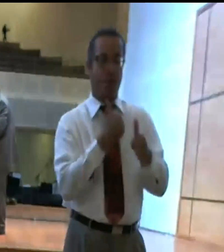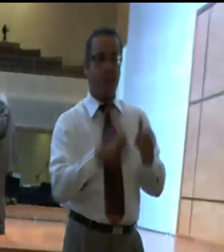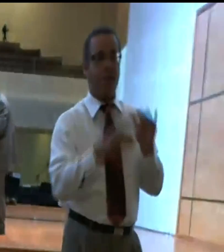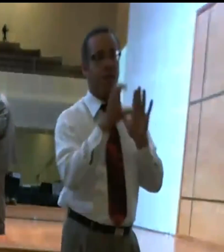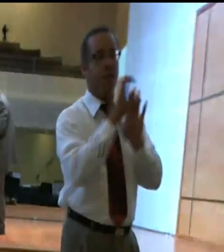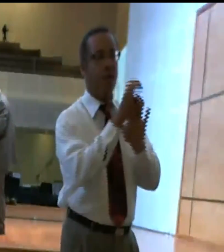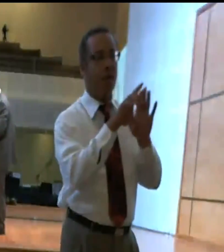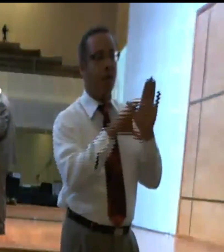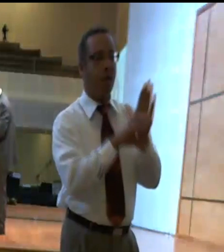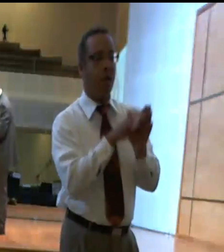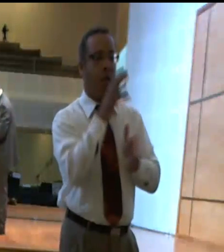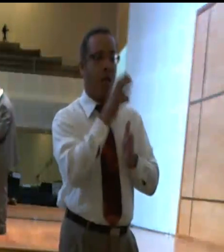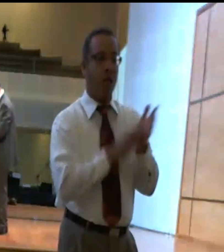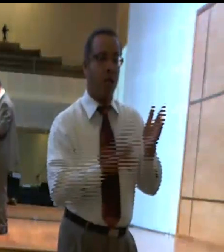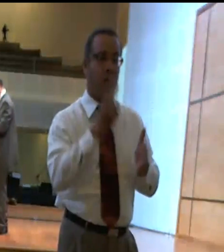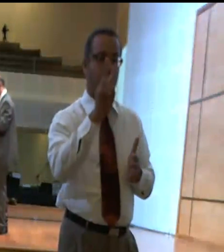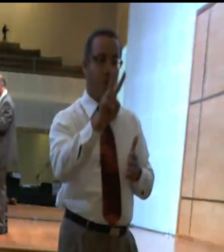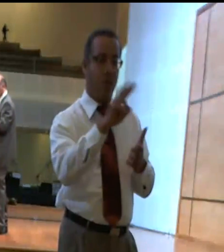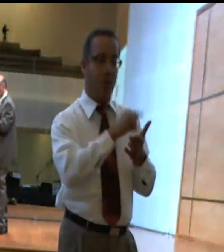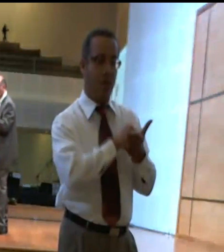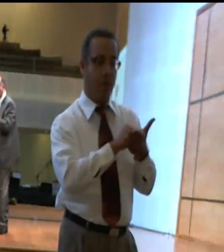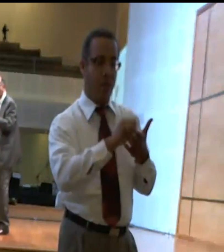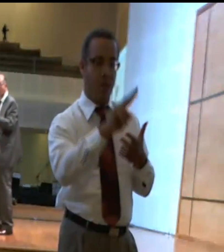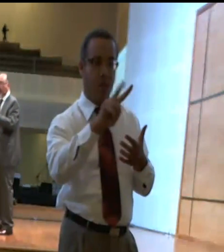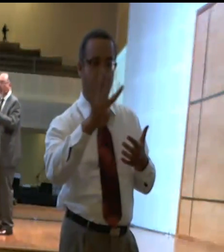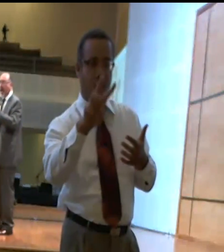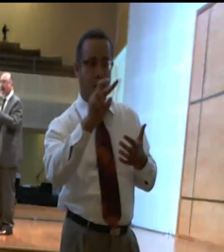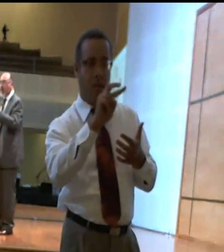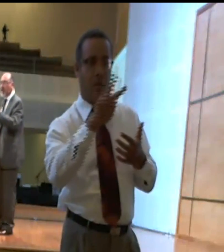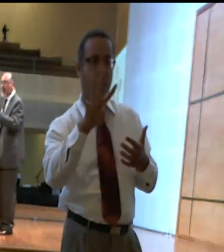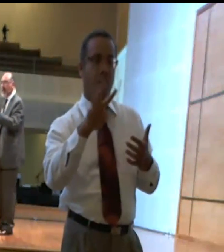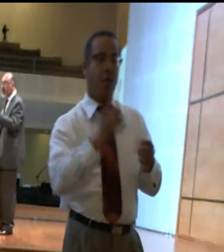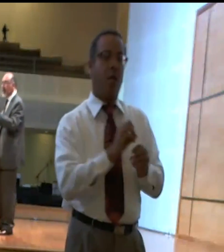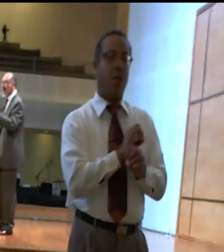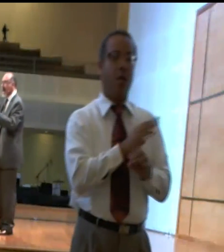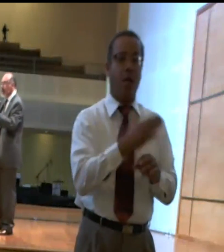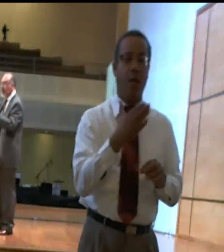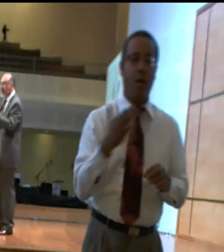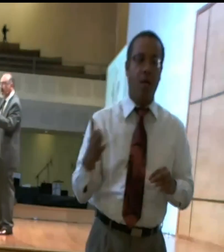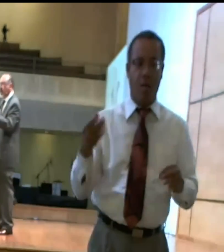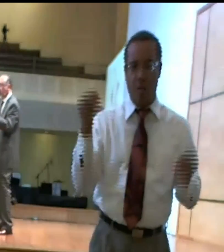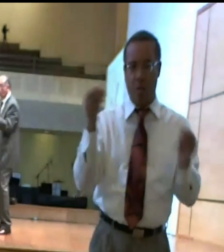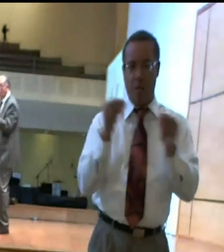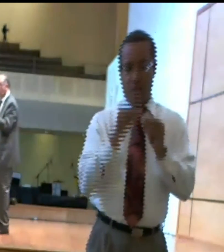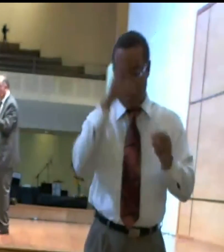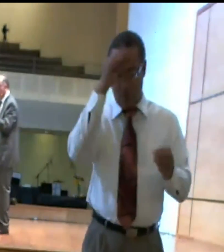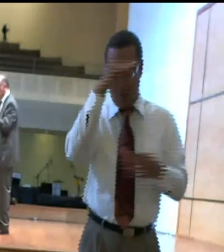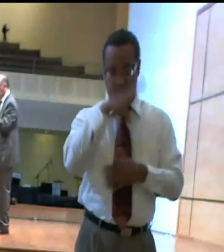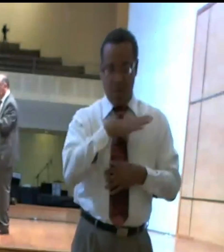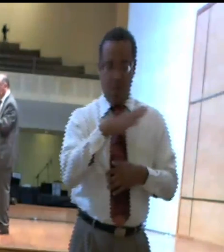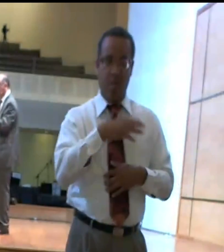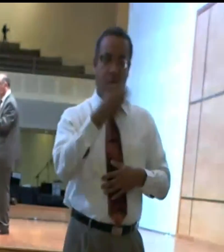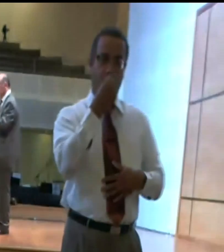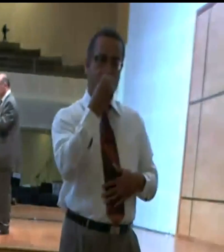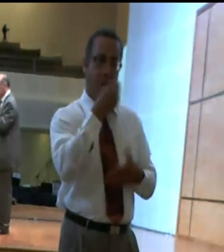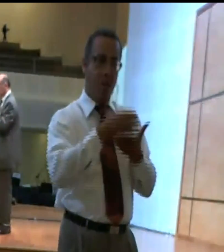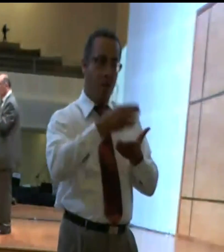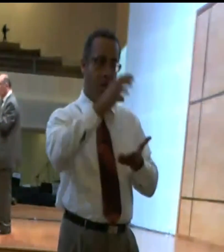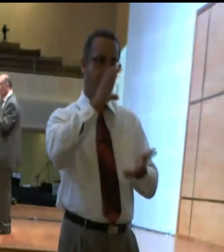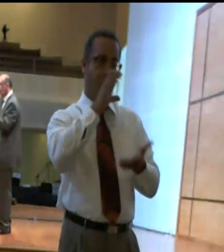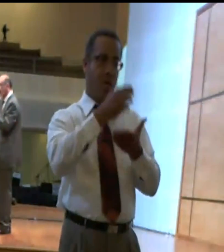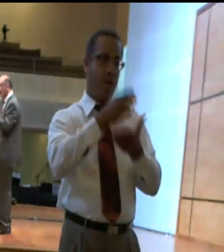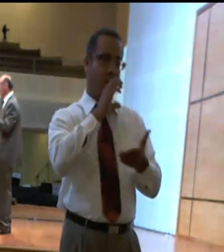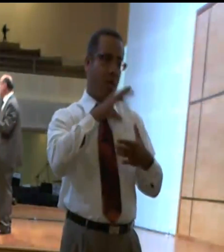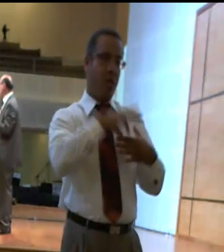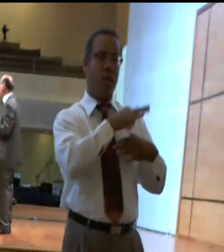Eclesiastés capítulo 2 versículo 24. No hay cosa mejor para el hombre, sino que coma y beba y que